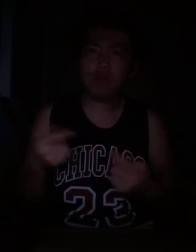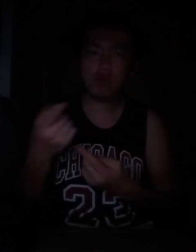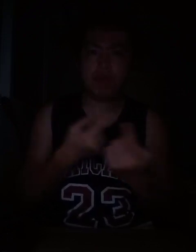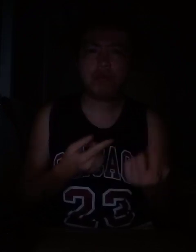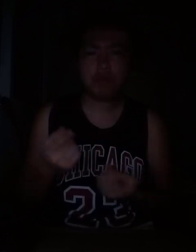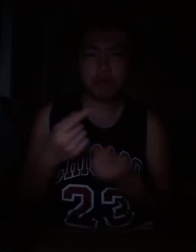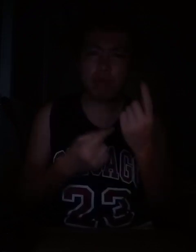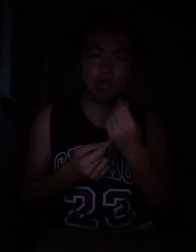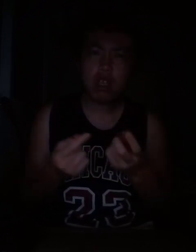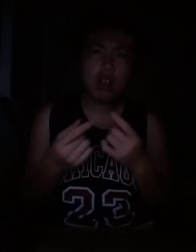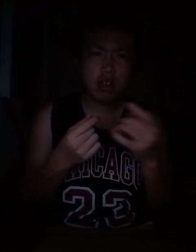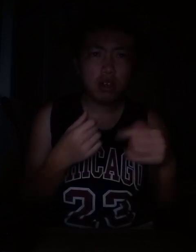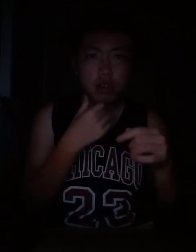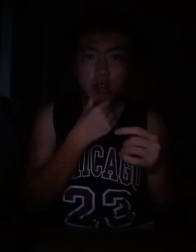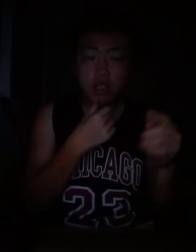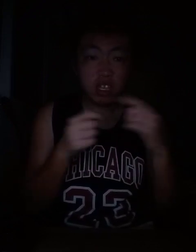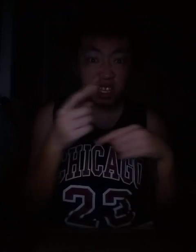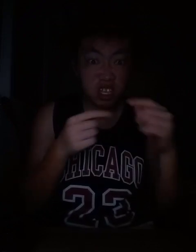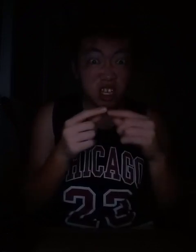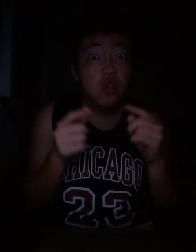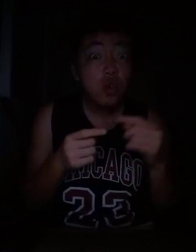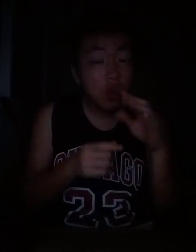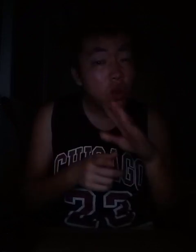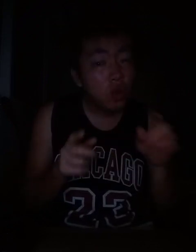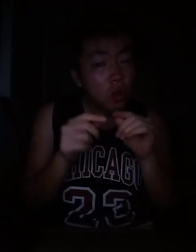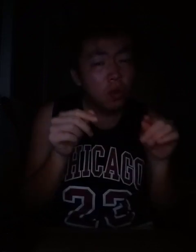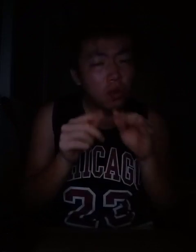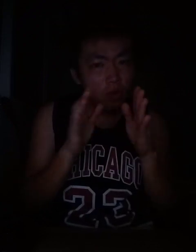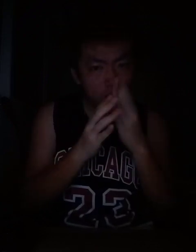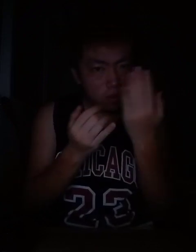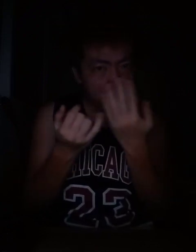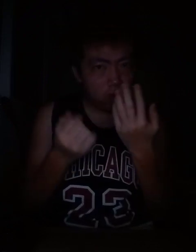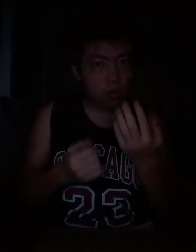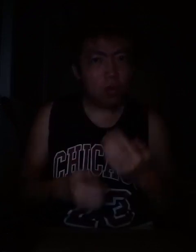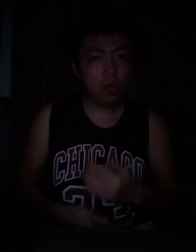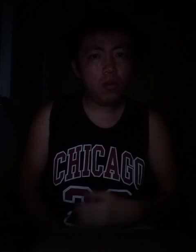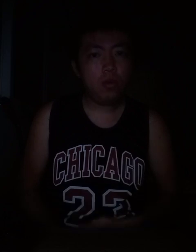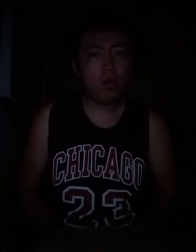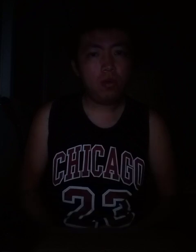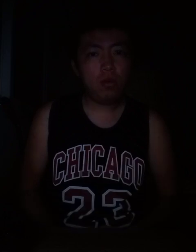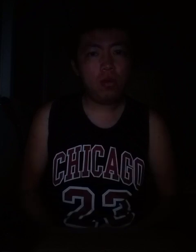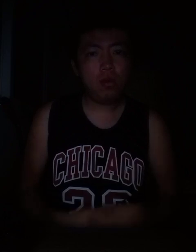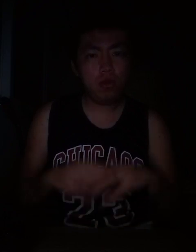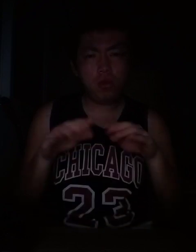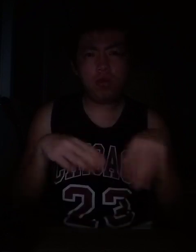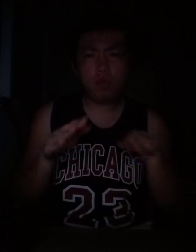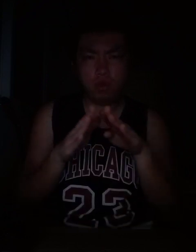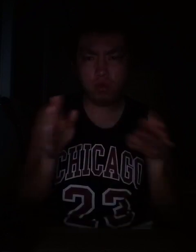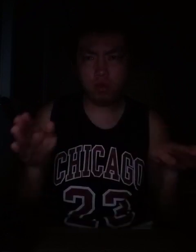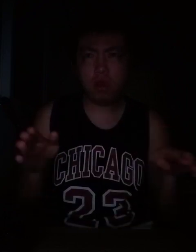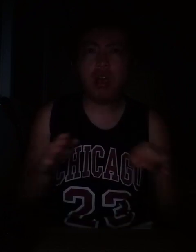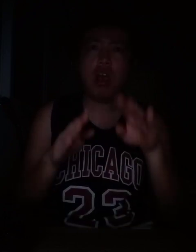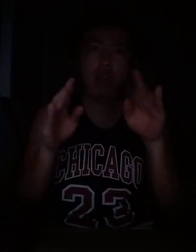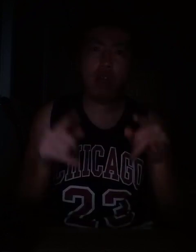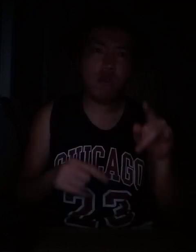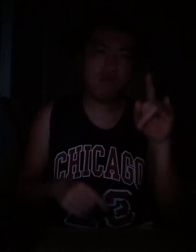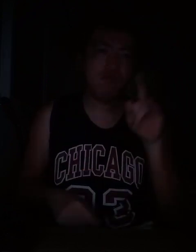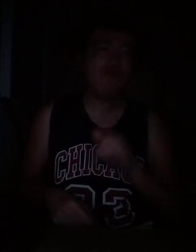소환해 실수로 기계를 작동시켰는지 여부 등을 조사하고 있습니다. 또 공장 관계자를 상대로 안전수칙 준수 여부에 대해